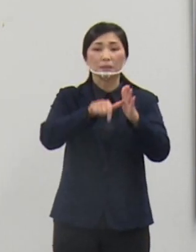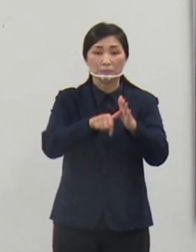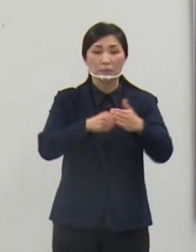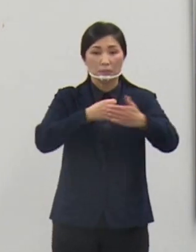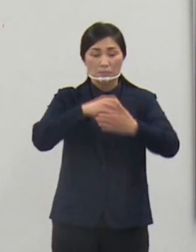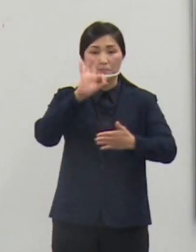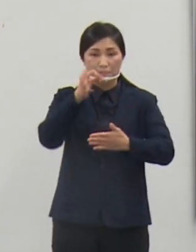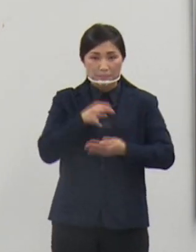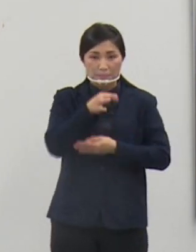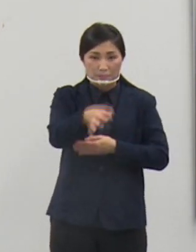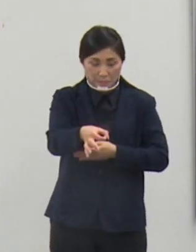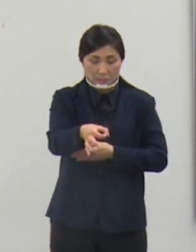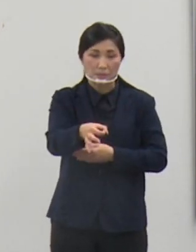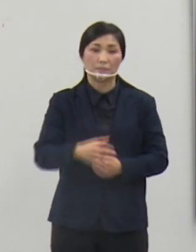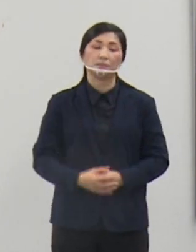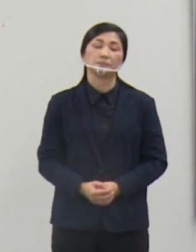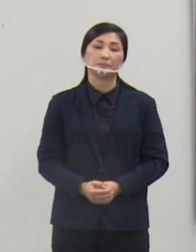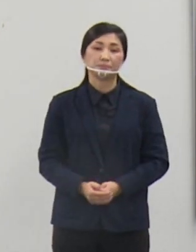します。